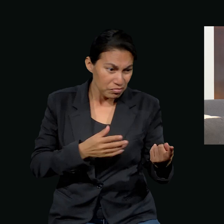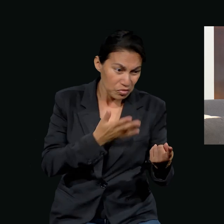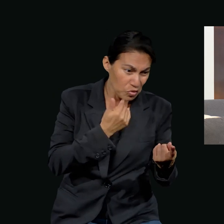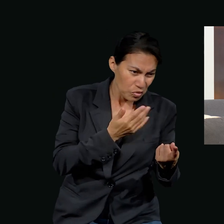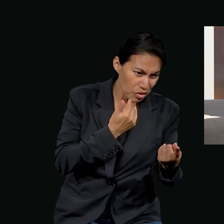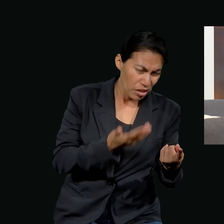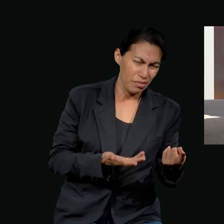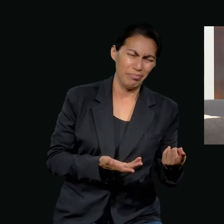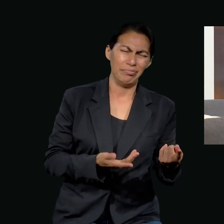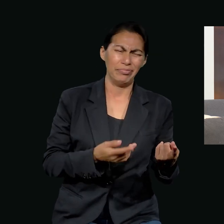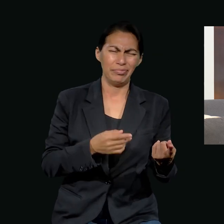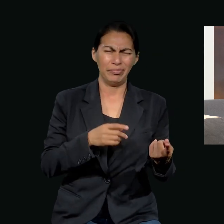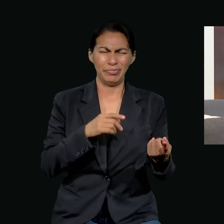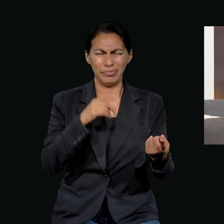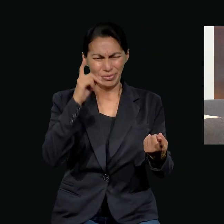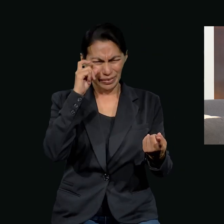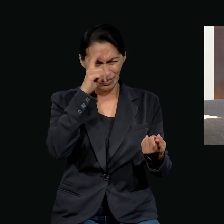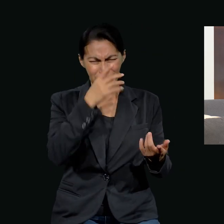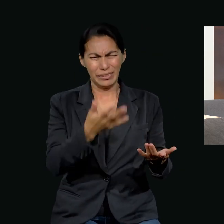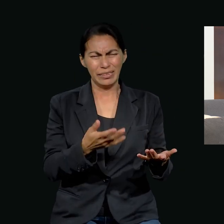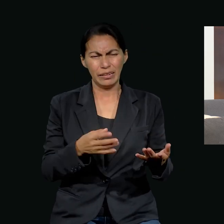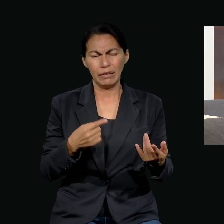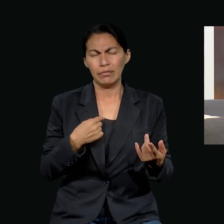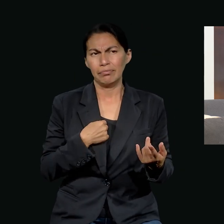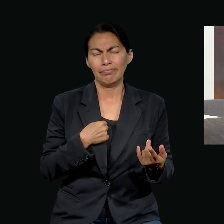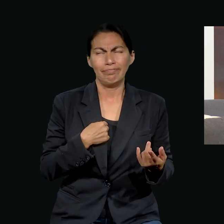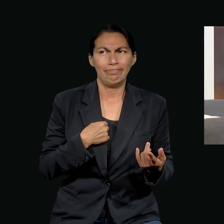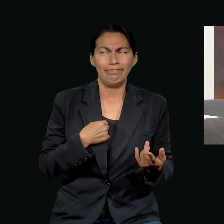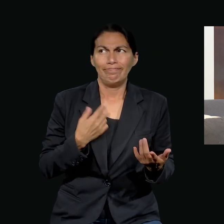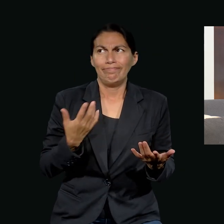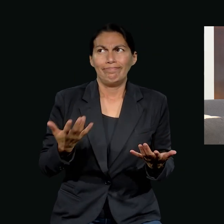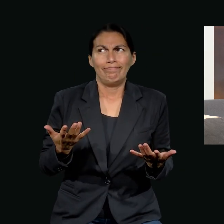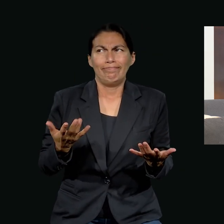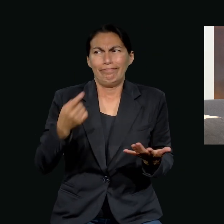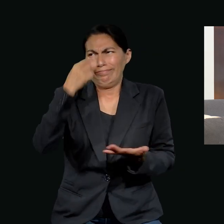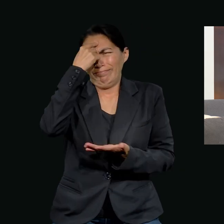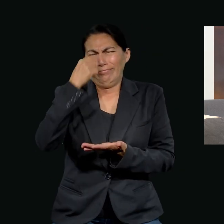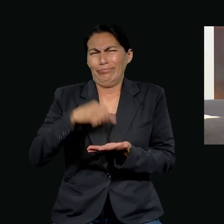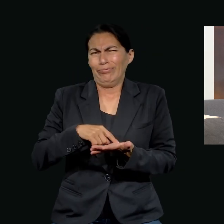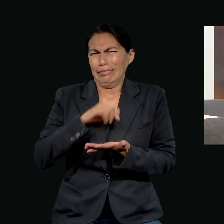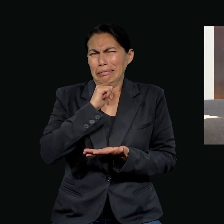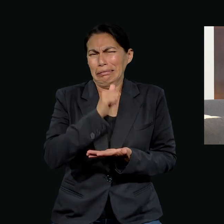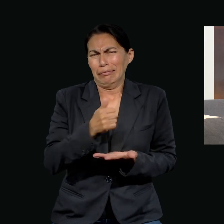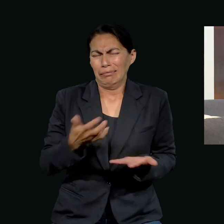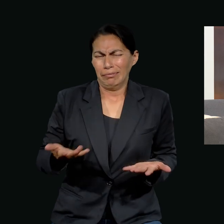Y casi era agnóstico yo. Sin embargo, sin embargo,